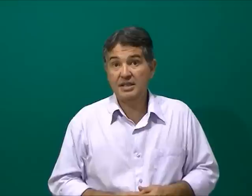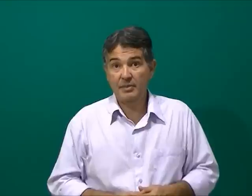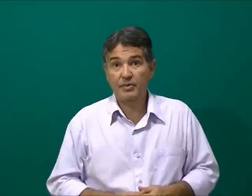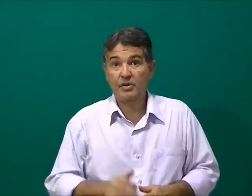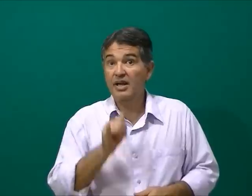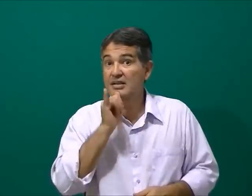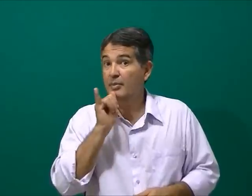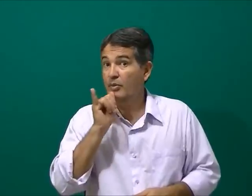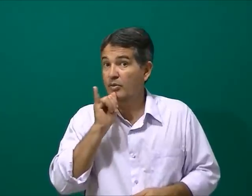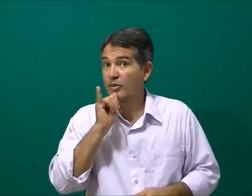exemplo,